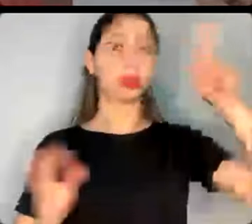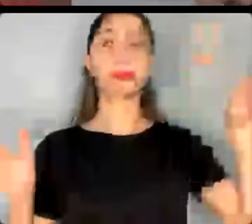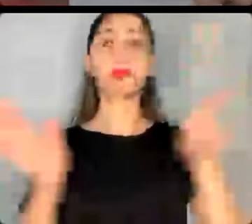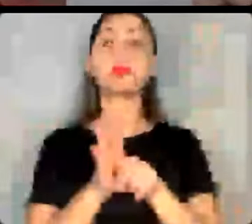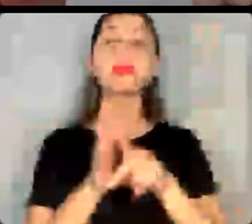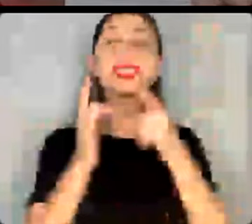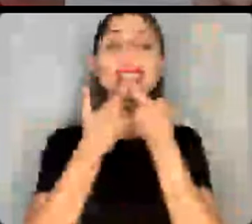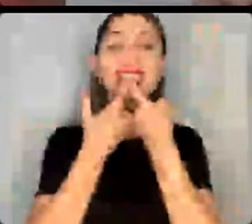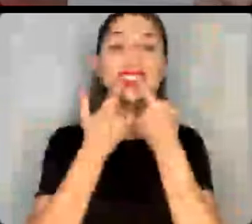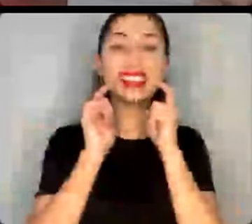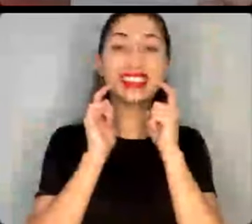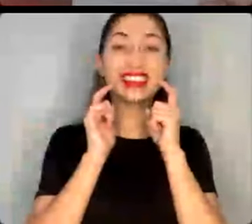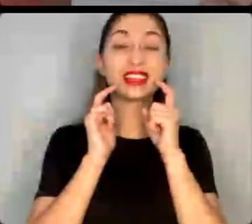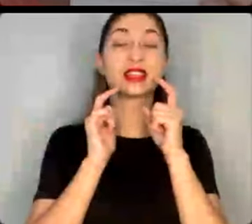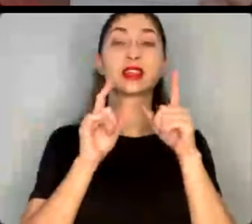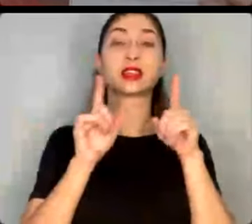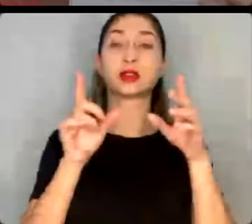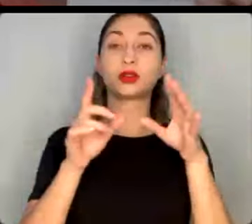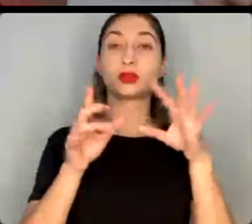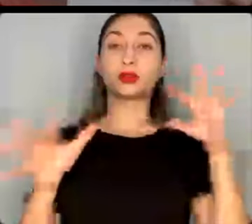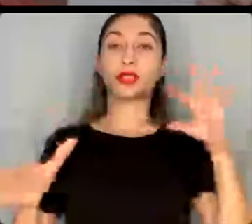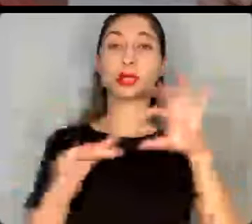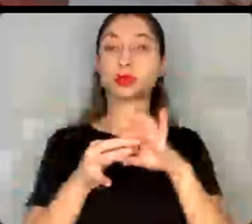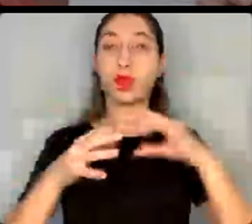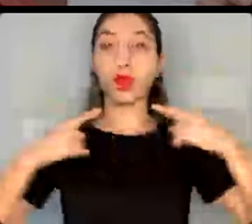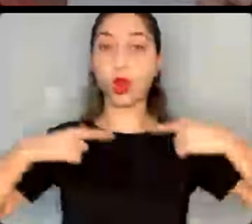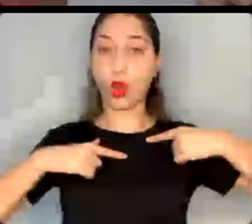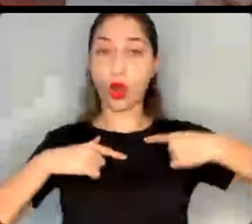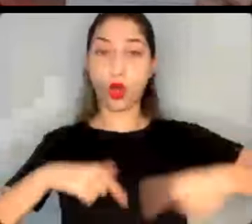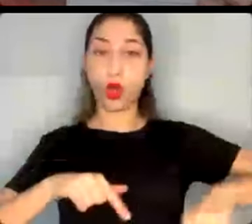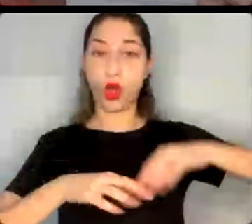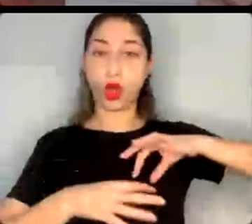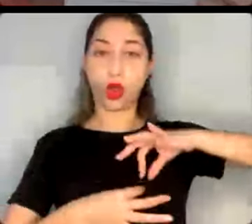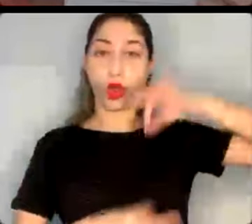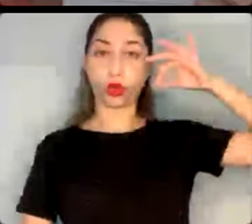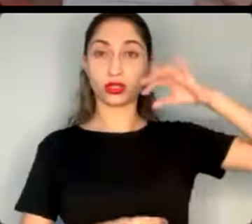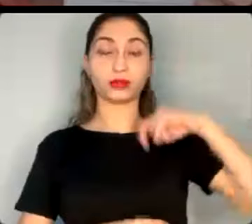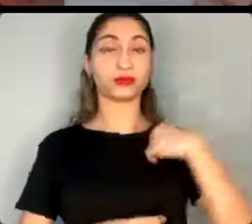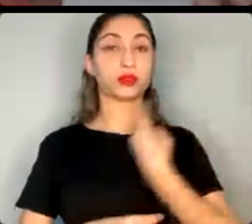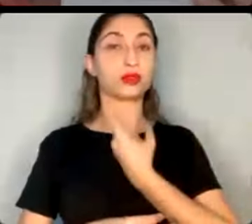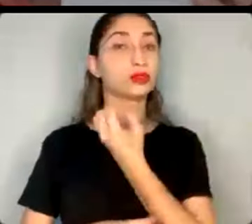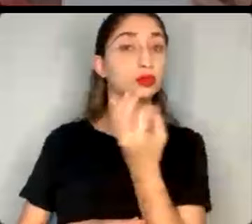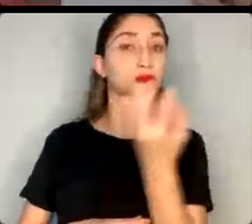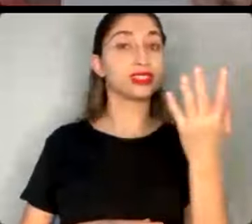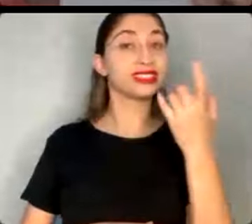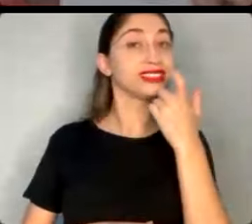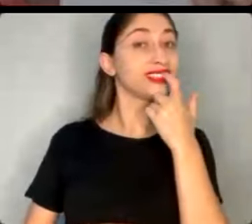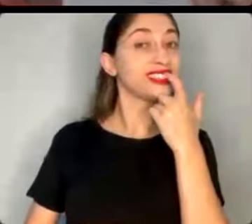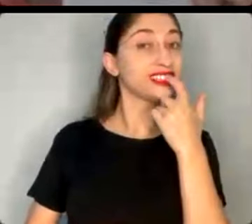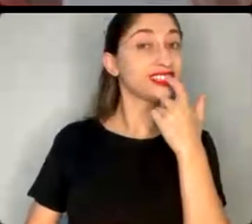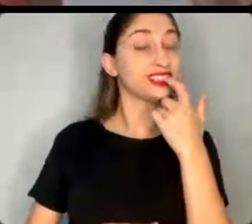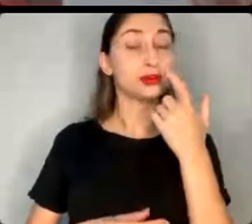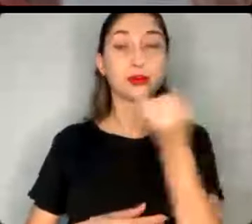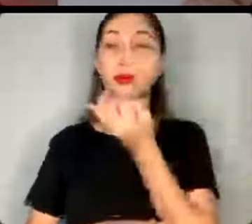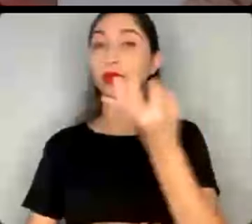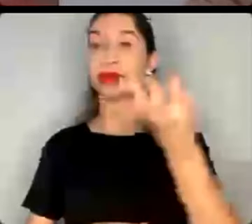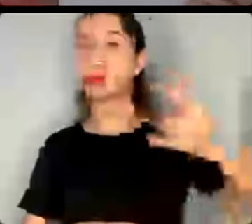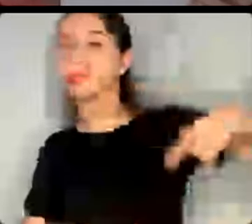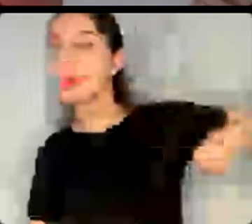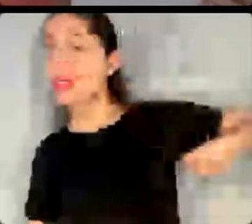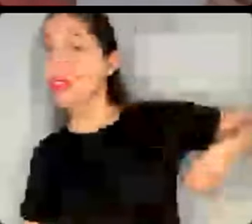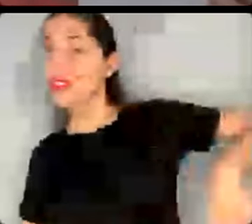o alinhamento da coluna, né? A gente tem mais ou menos o mesmo número de dentes e o mesmo número de vértebras. Então,